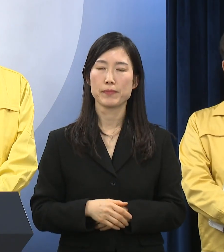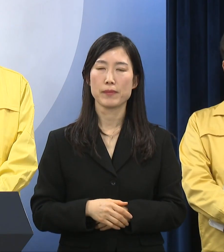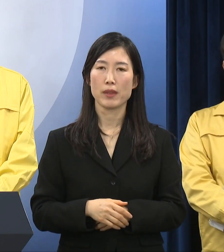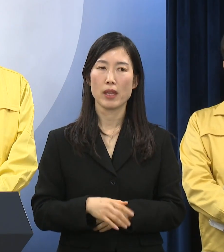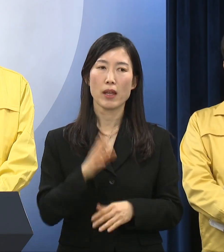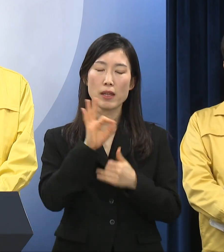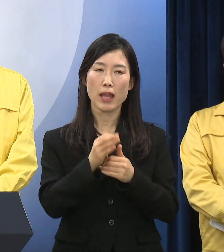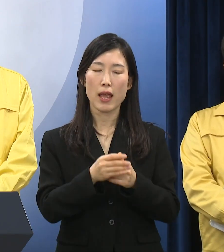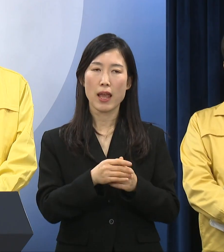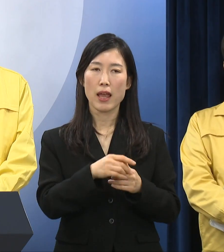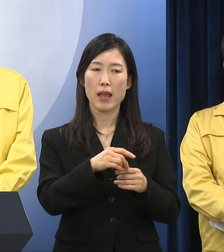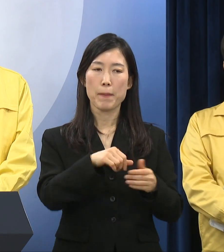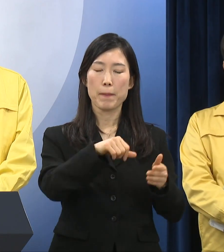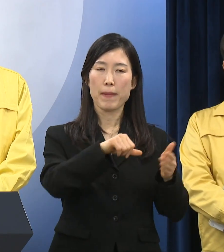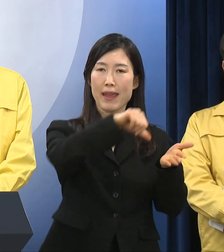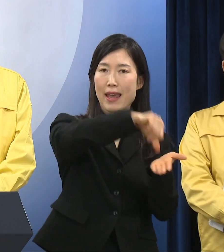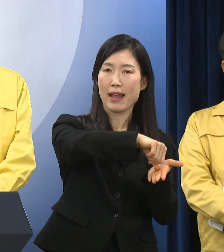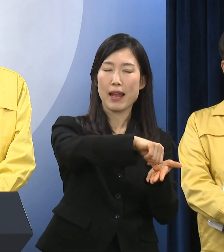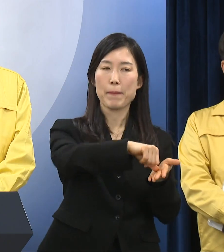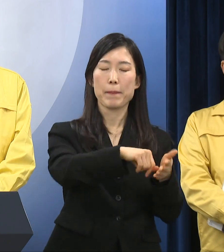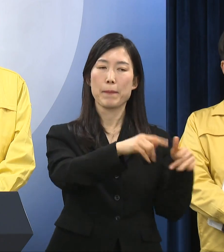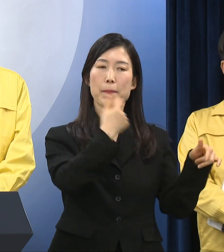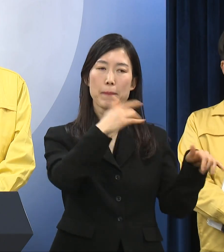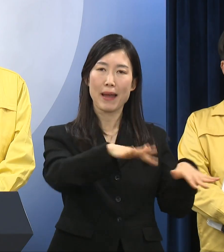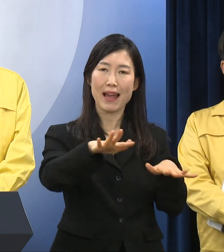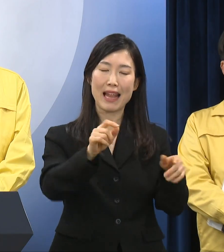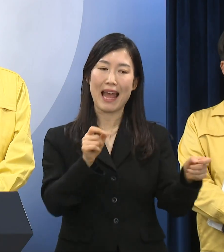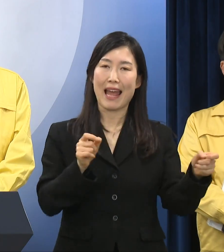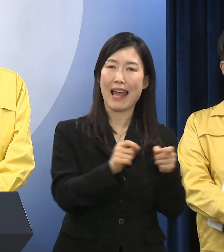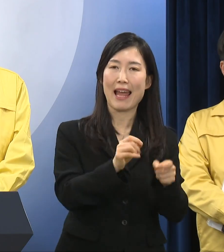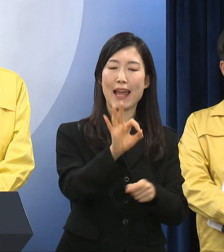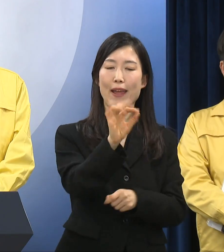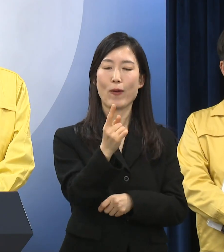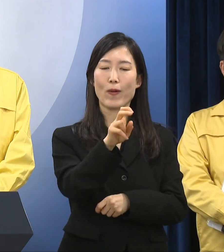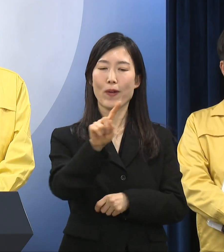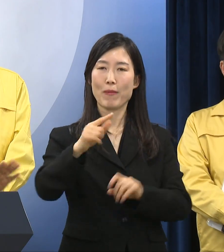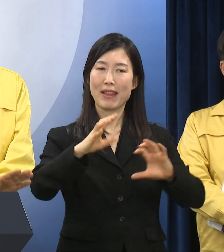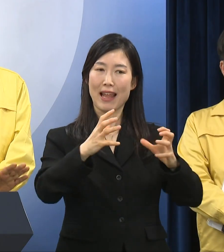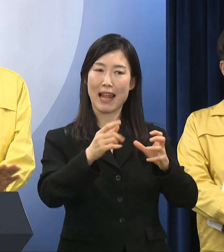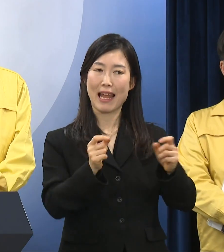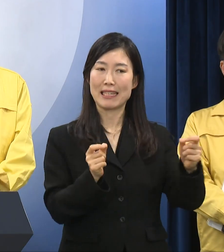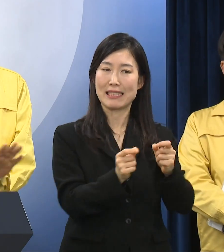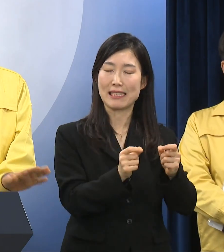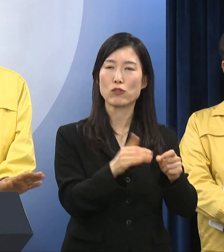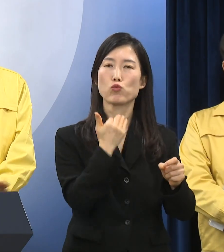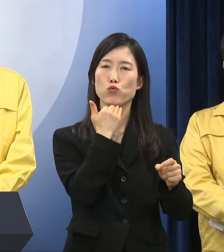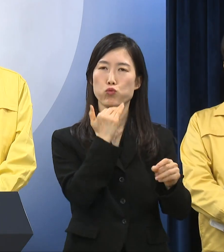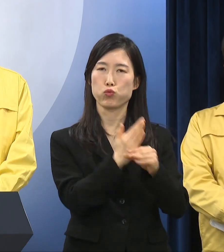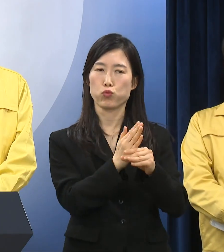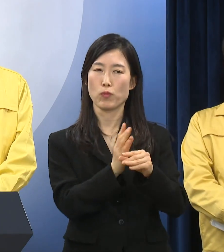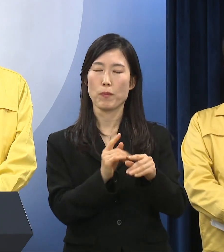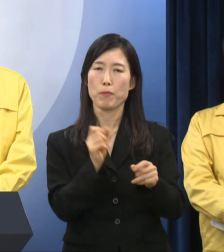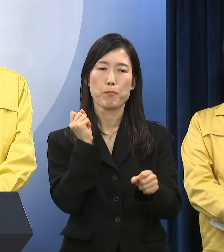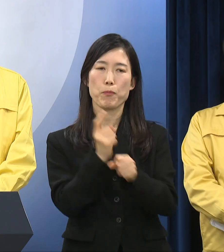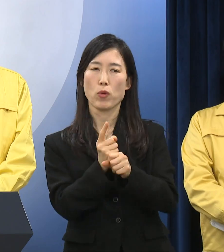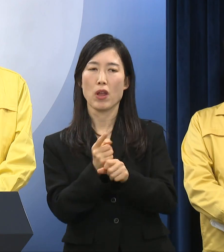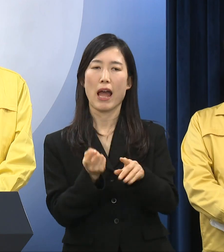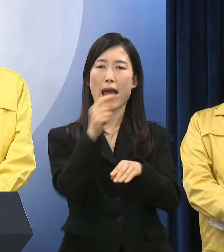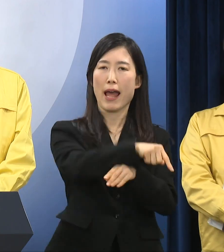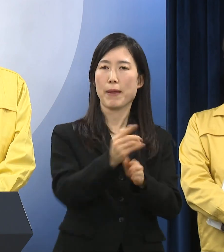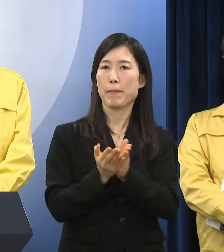들어가기 전 선박들은 그 밖에 오만만 주변에서 대기를 하고 있고요. 기왕에 그 안쪽으로 들어가 있는